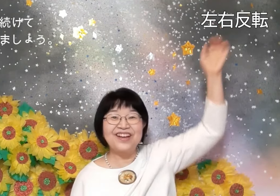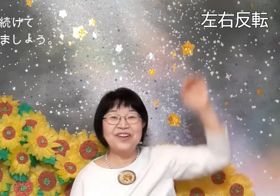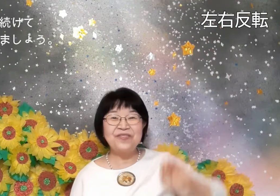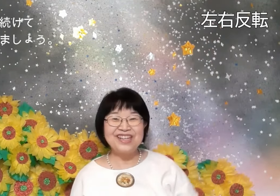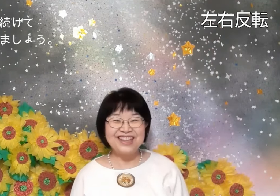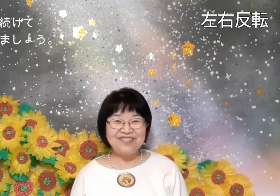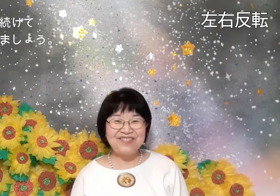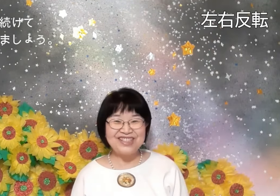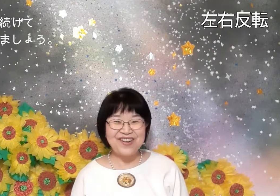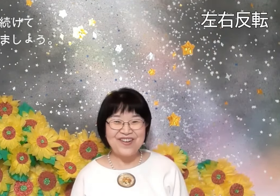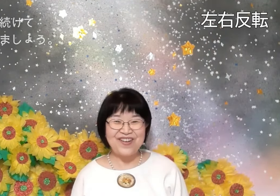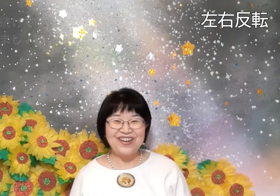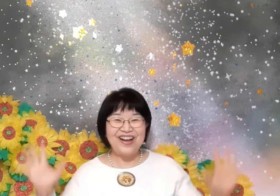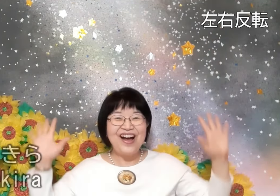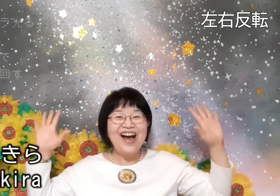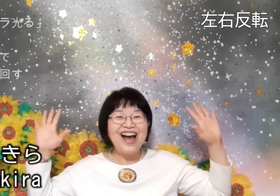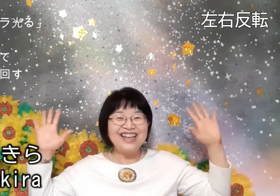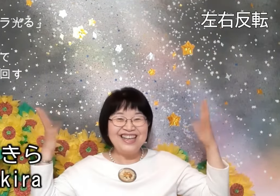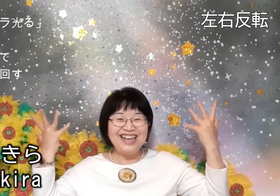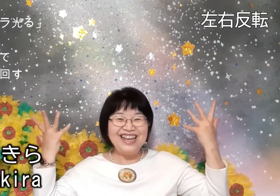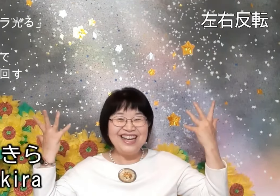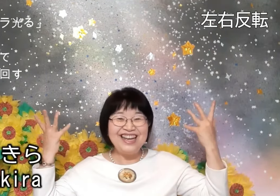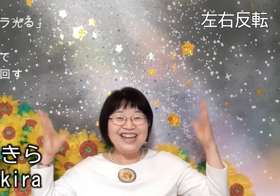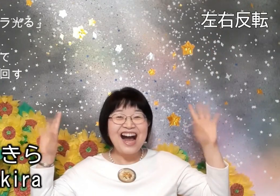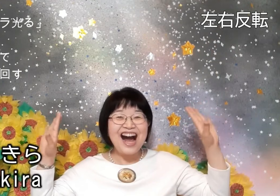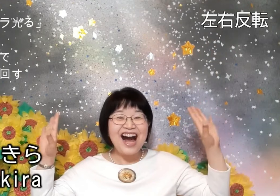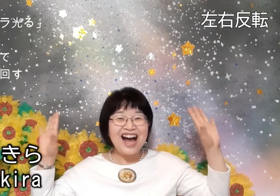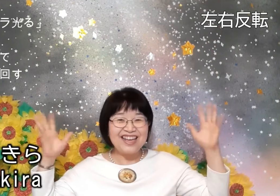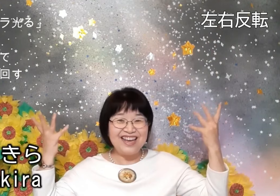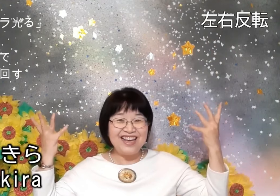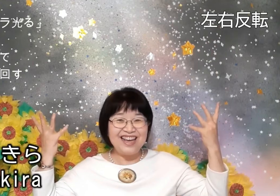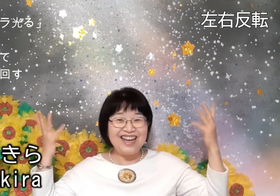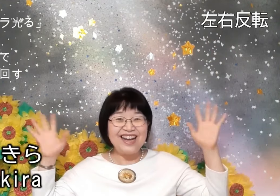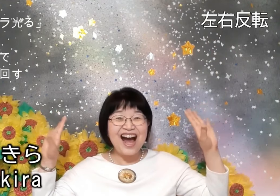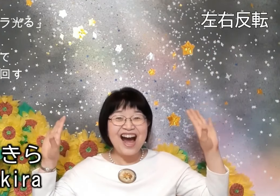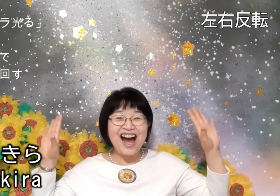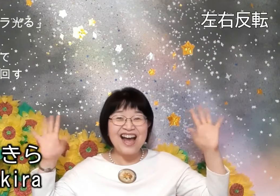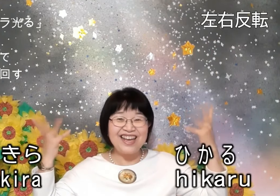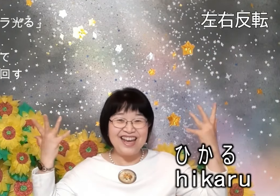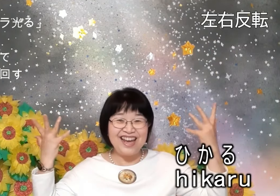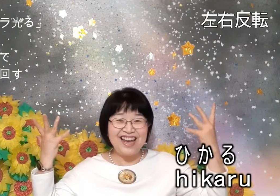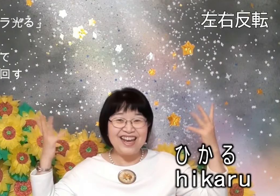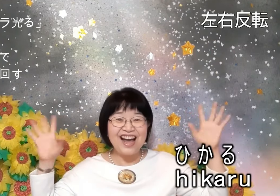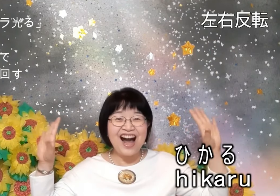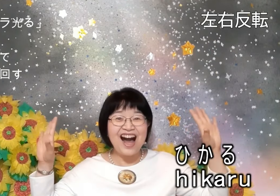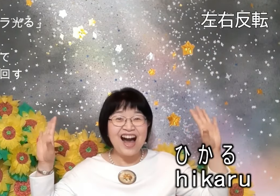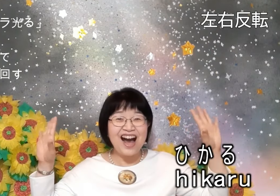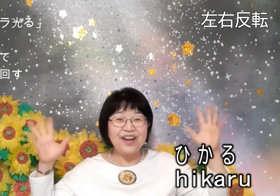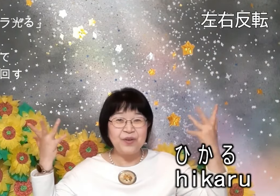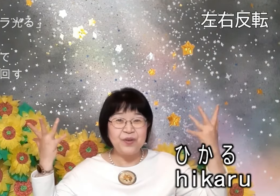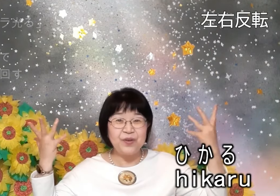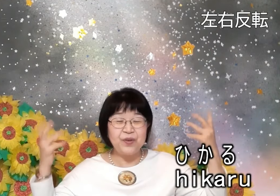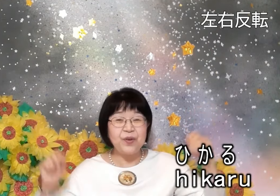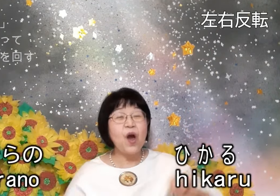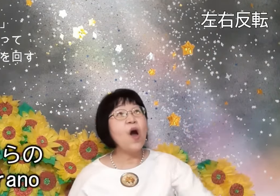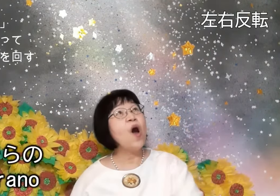ここまでやってみましょう。 キラキラ光る